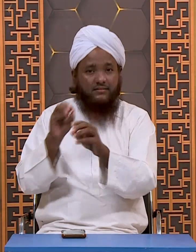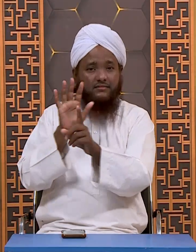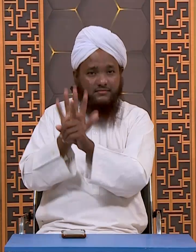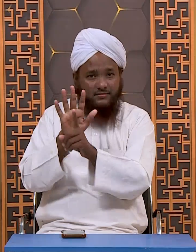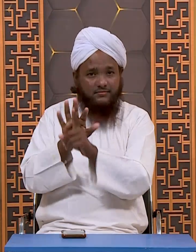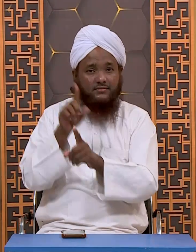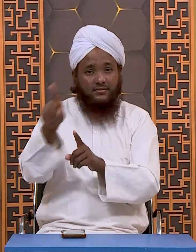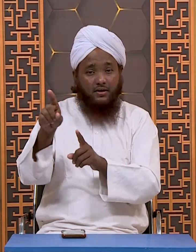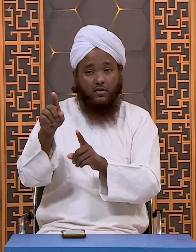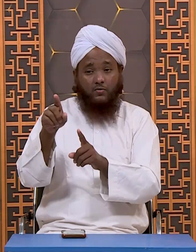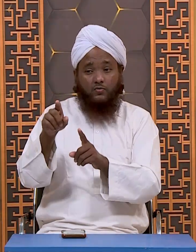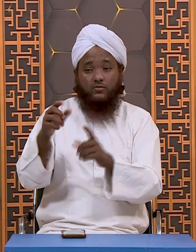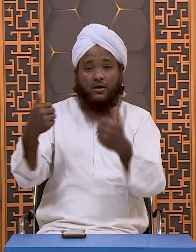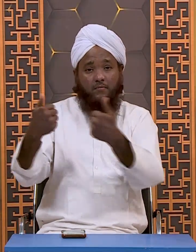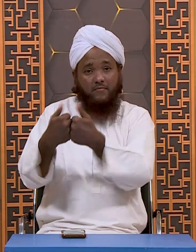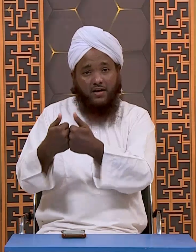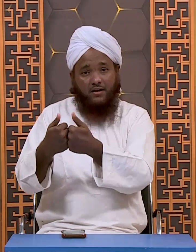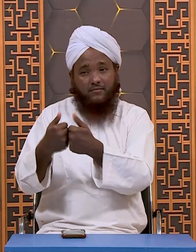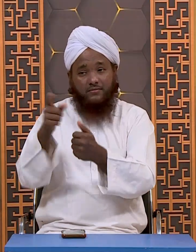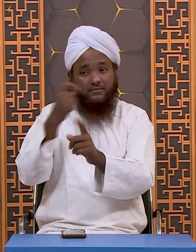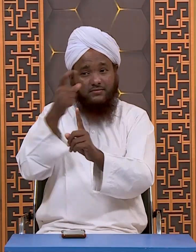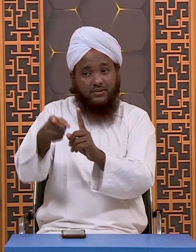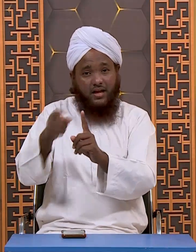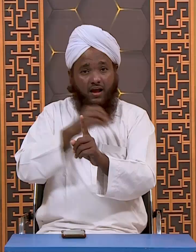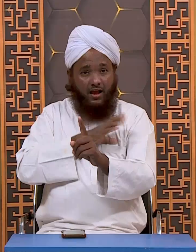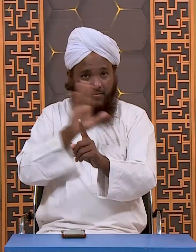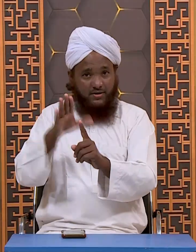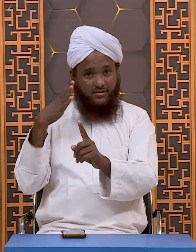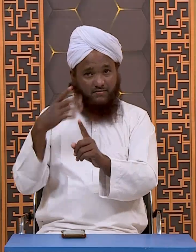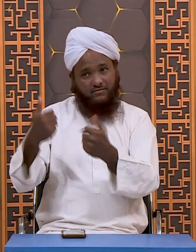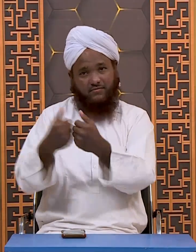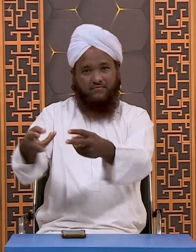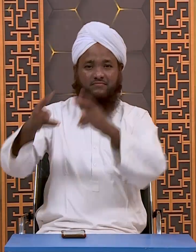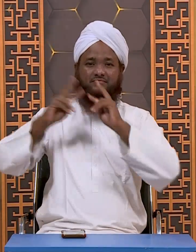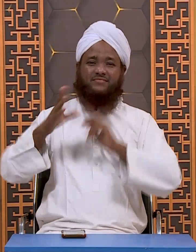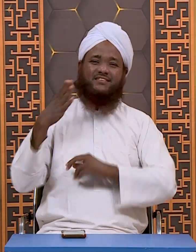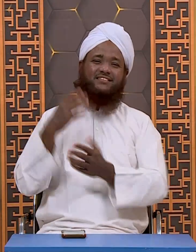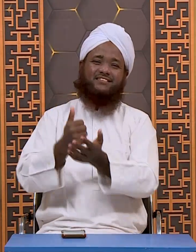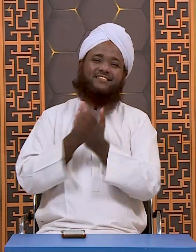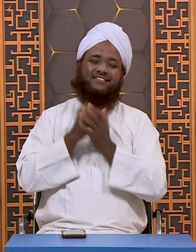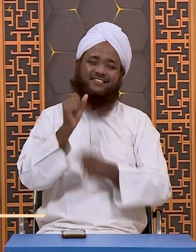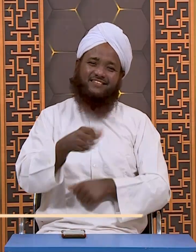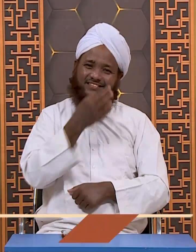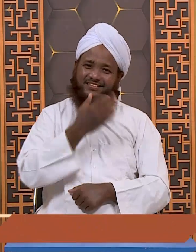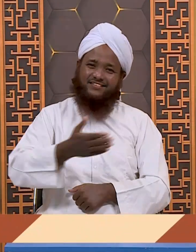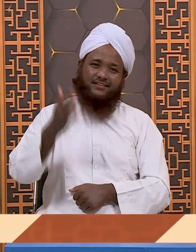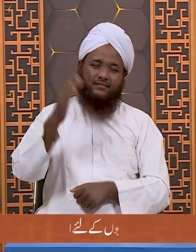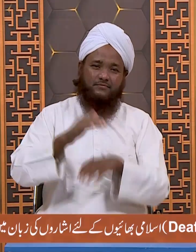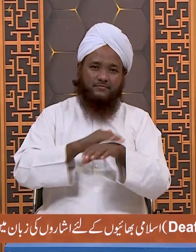بھی وہی اجر ملتا ہے جو اس نیکی کرنے والے کو ملتا ہے۔ سبحان اللہ، سبحان اللہ۔ پیارے پیارے اسلامی بھائیوں،